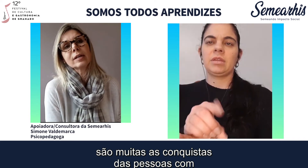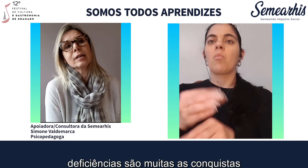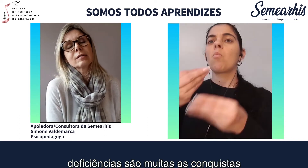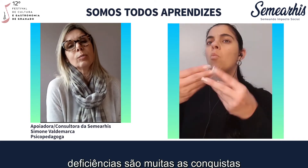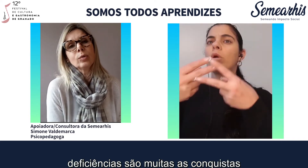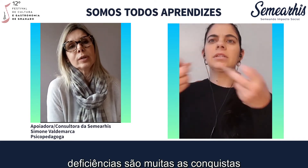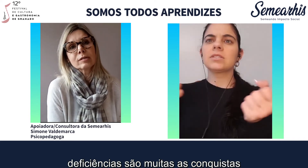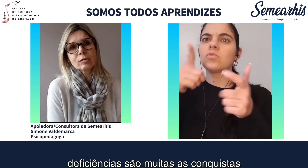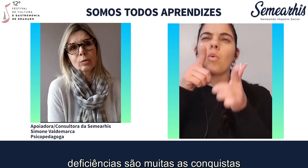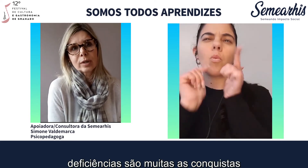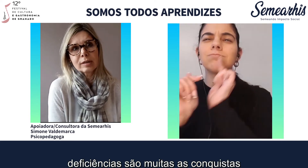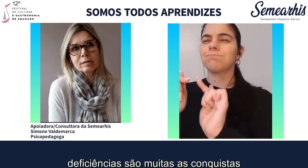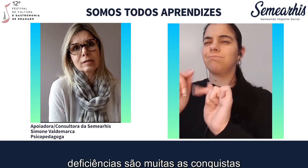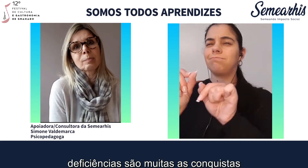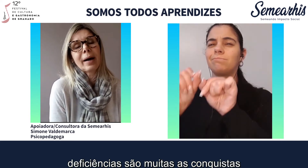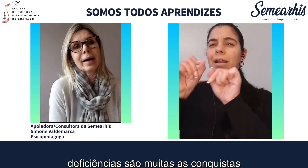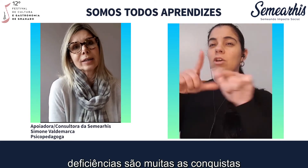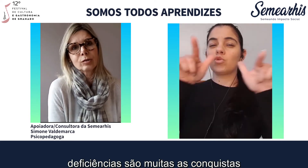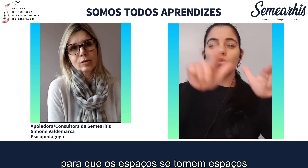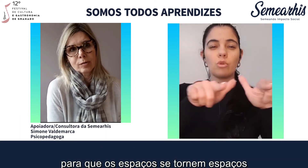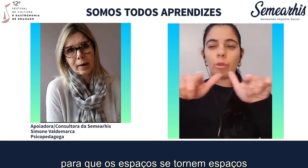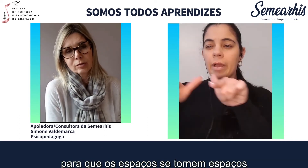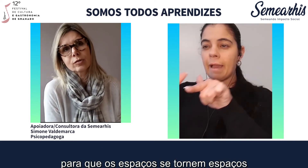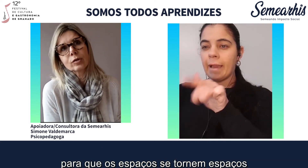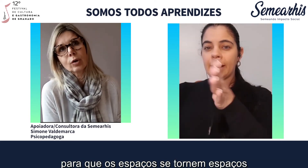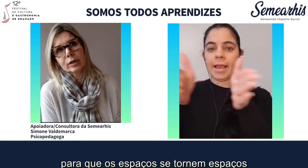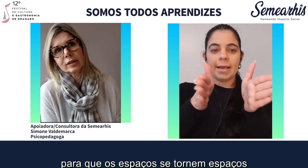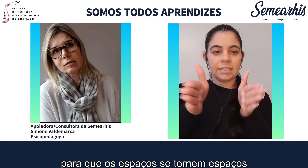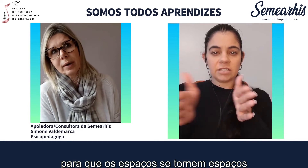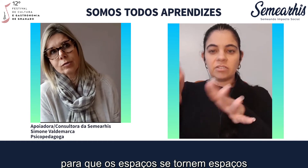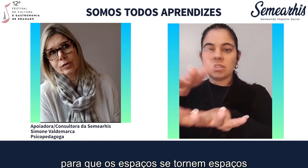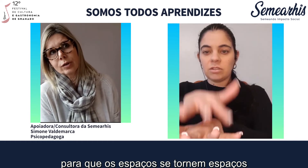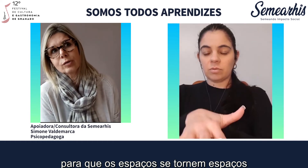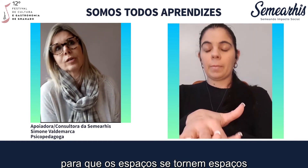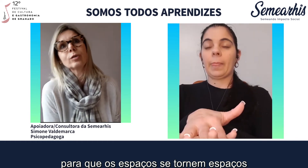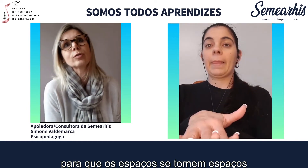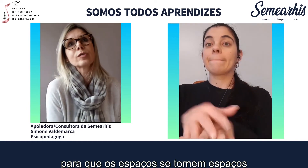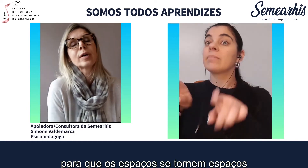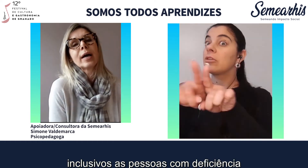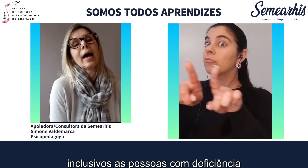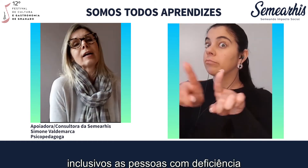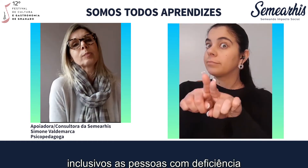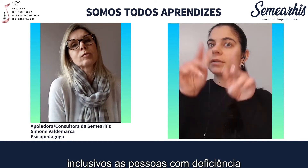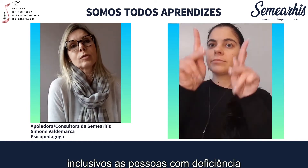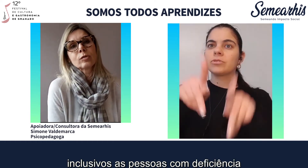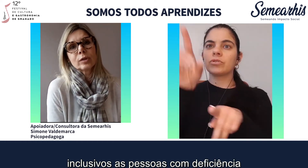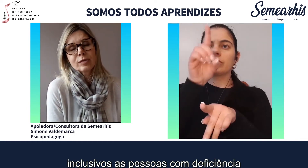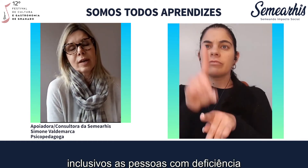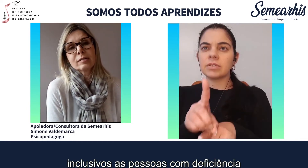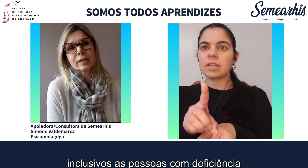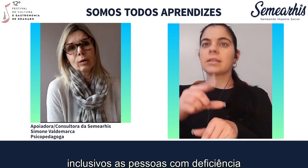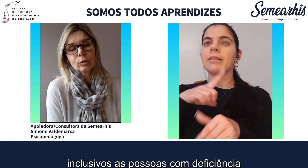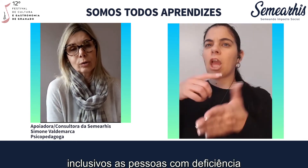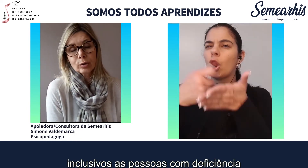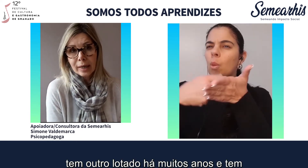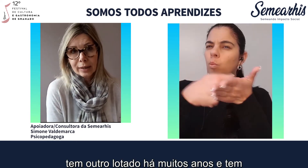deficiência, são muitas as conquistas para que os espaços se tornem espaços inclusivos. As pessoas com